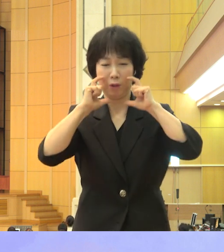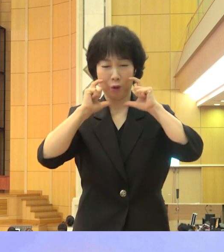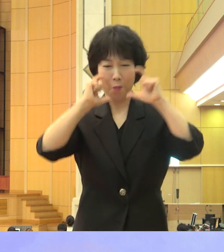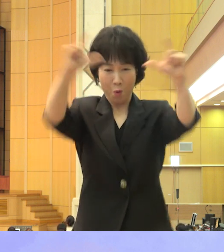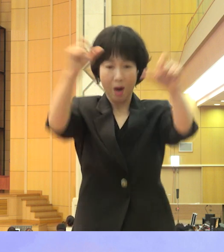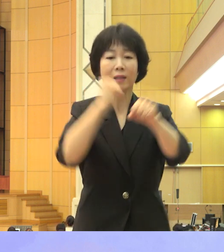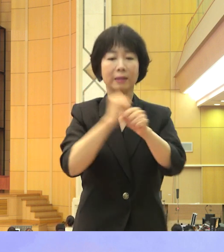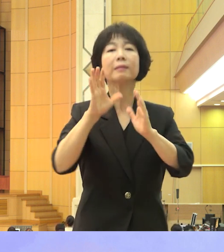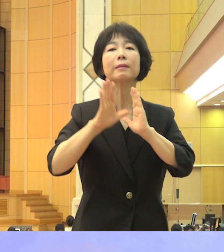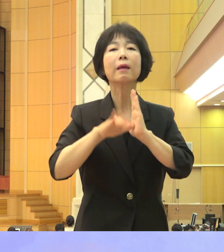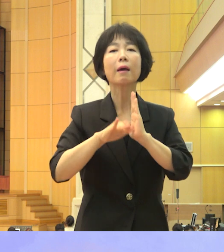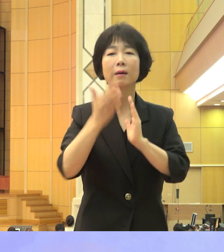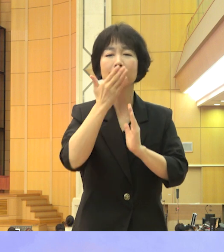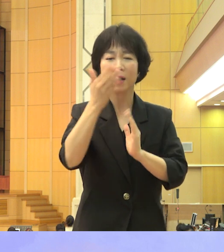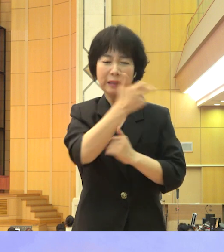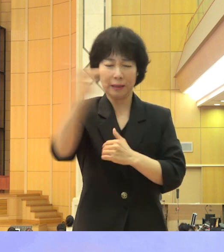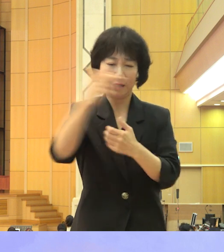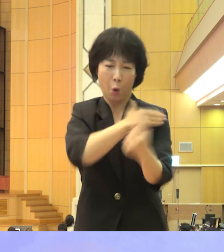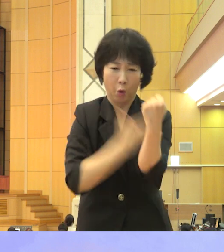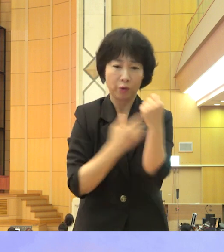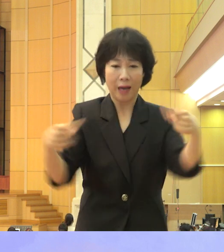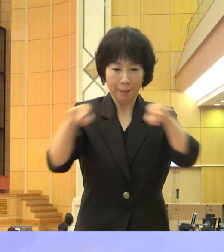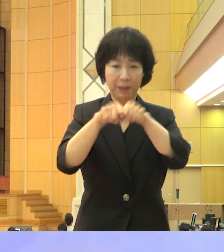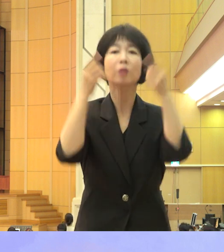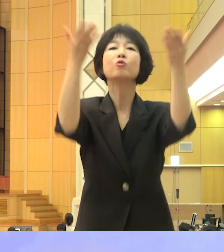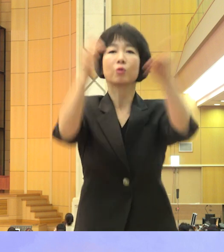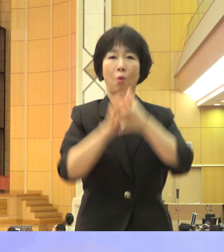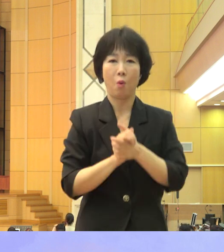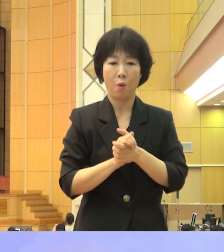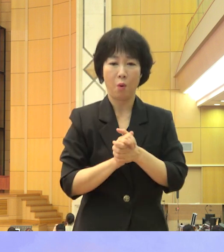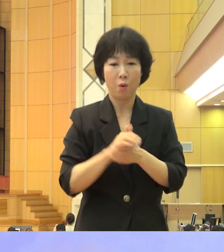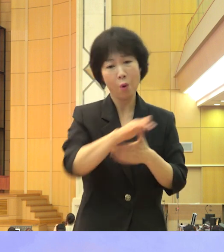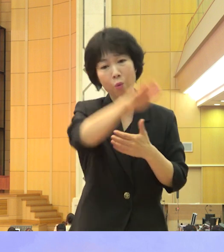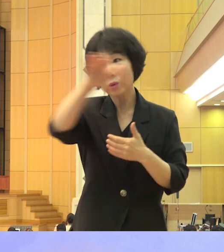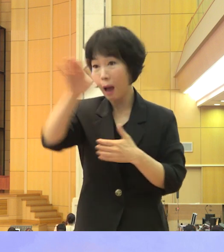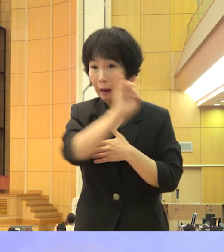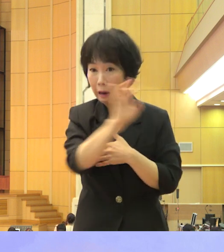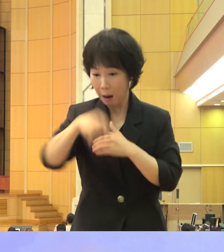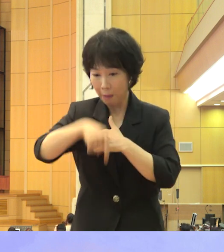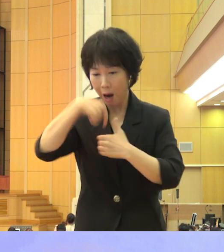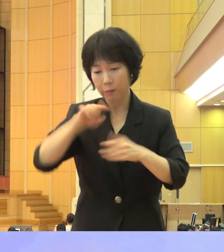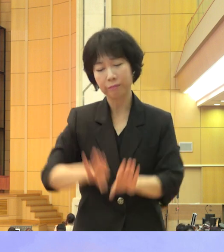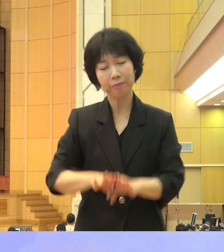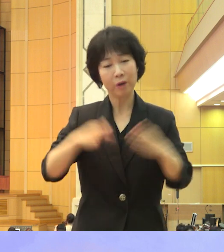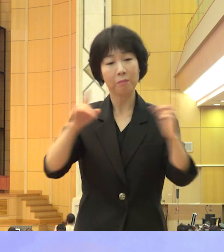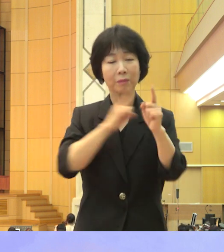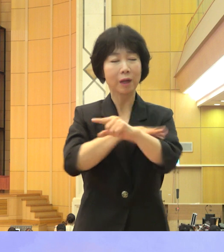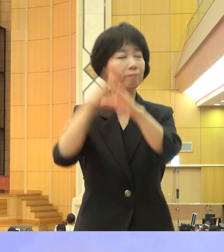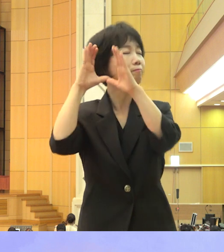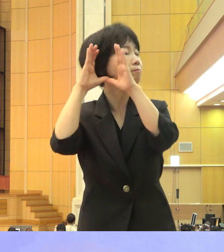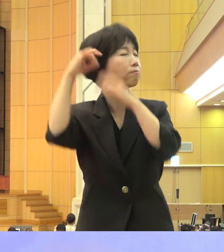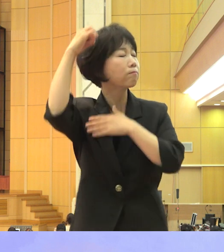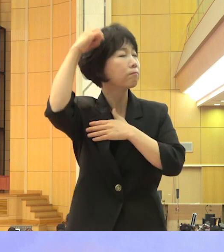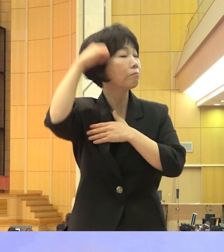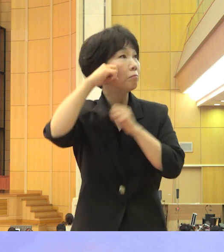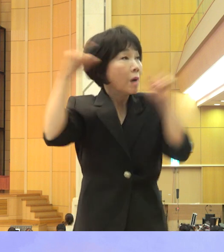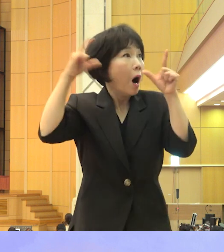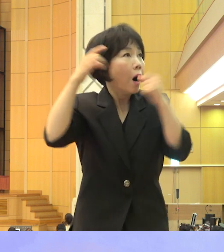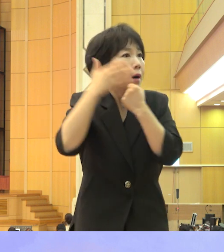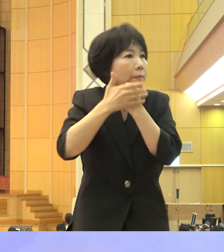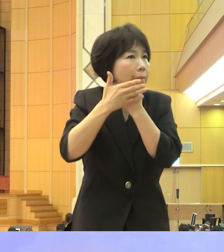능력의 말씀 증거하시기에 권능으로 함께하여 주시옵소서. 우리들은 마음을 활짝 열고 착하고 좋은 몸으로 말씀을 들음으로